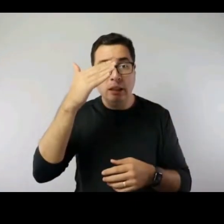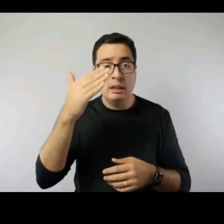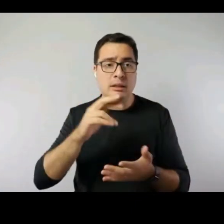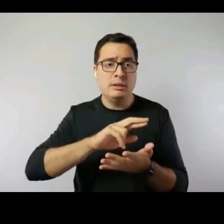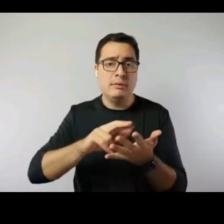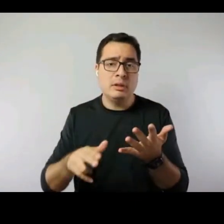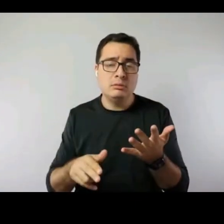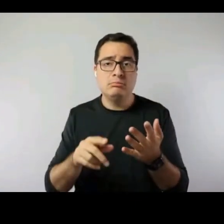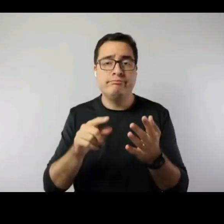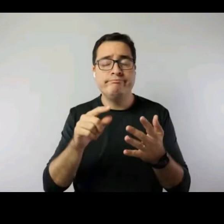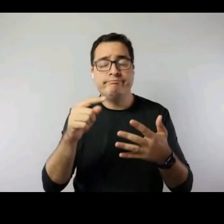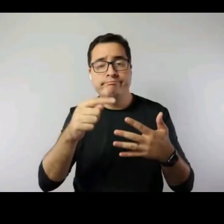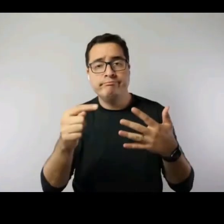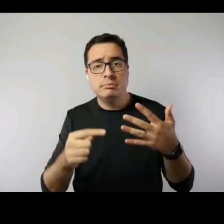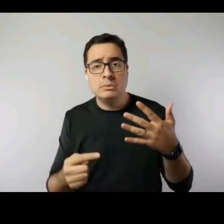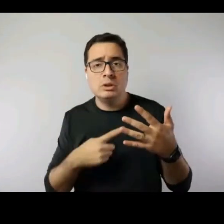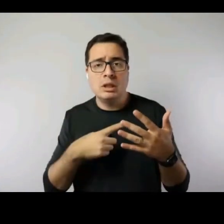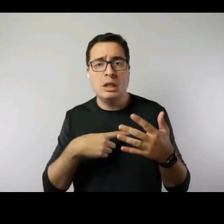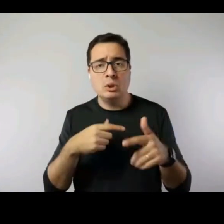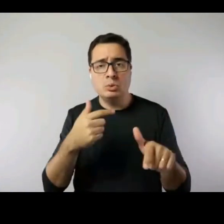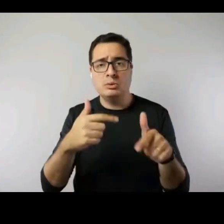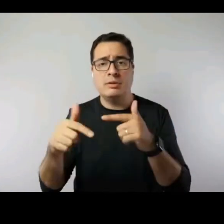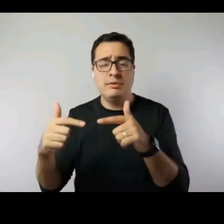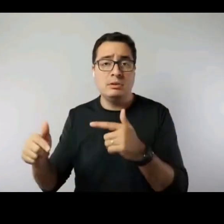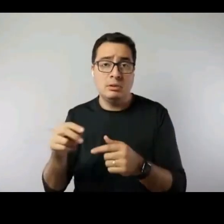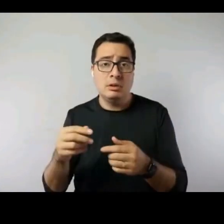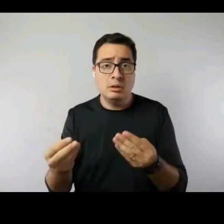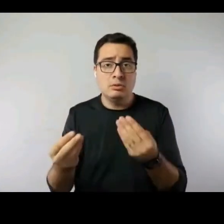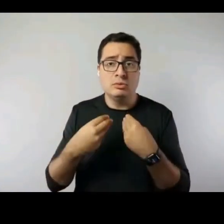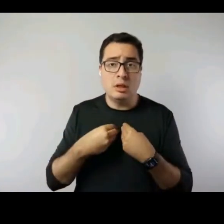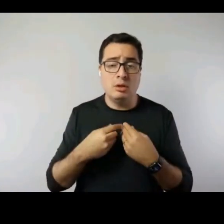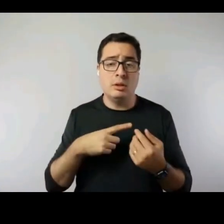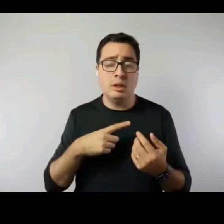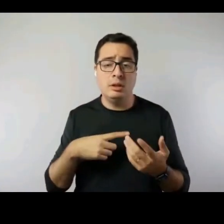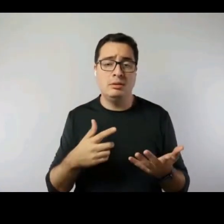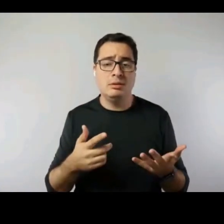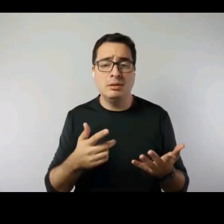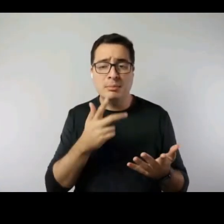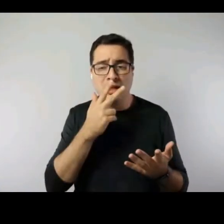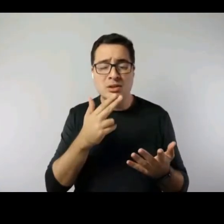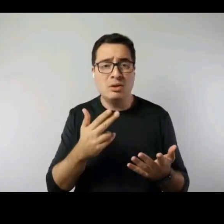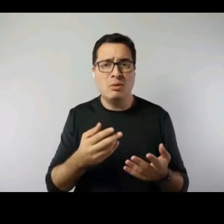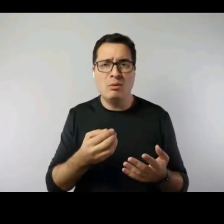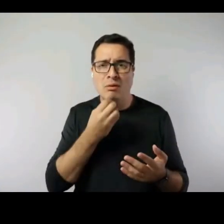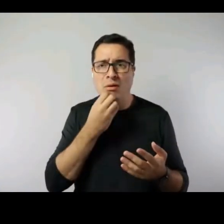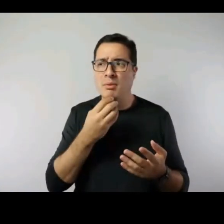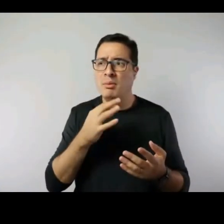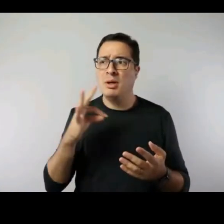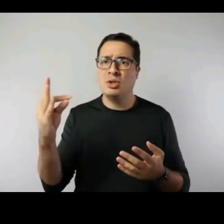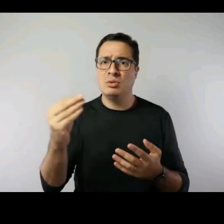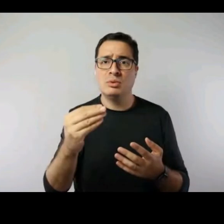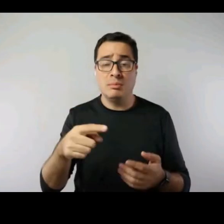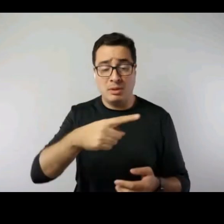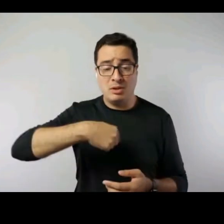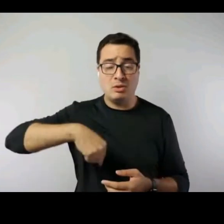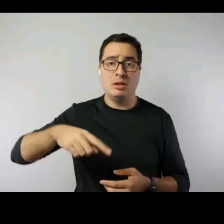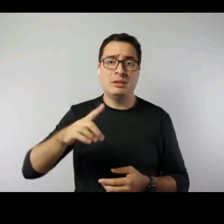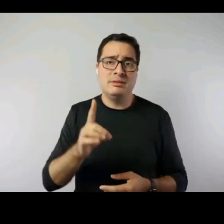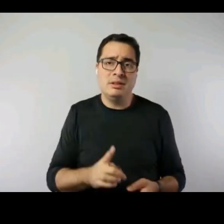pontos dos serviços que nos oferecem. Já é um horror para a população no geral, para nós, então, nem se